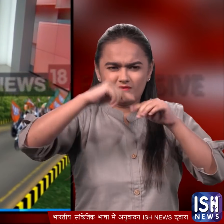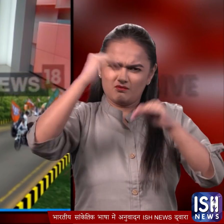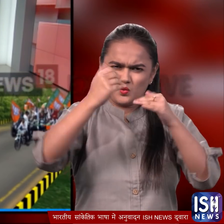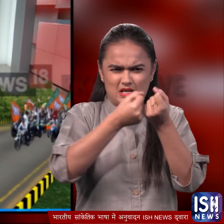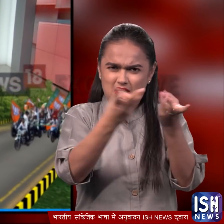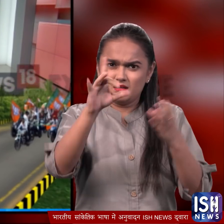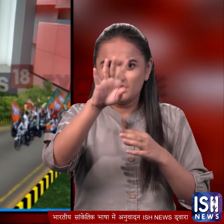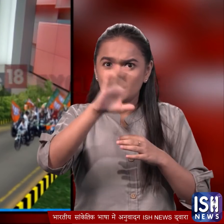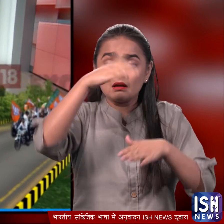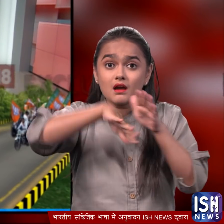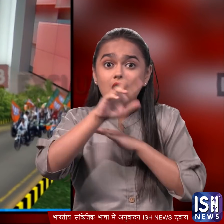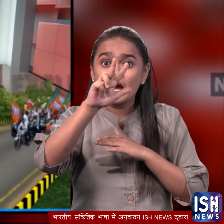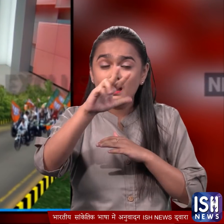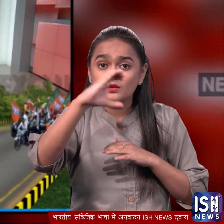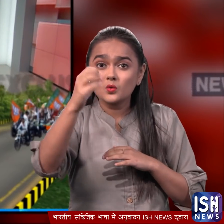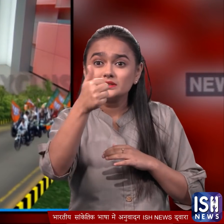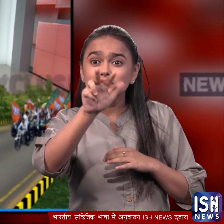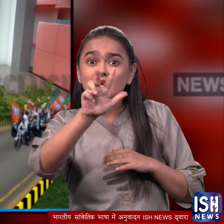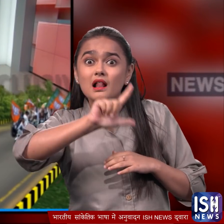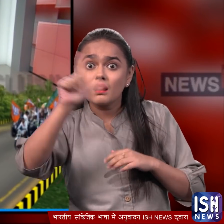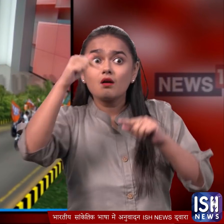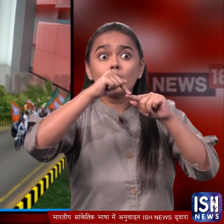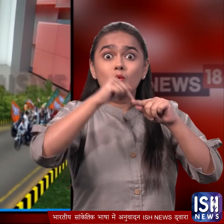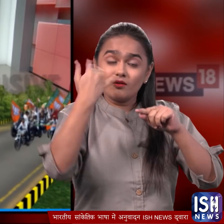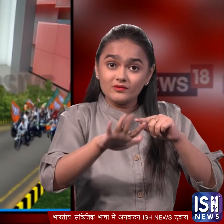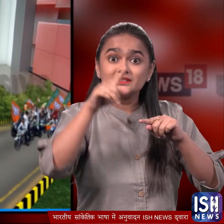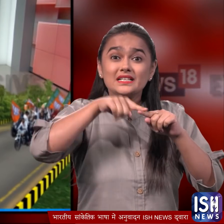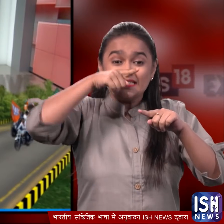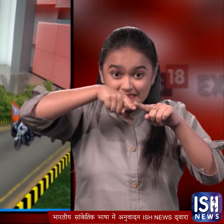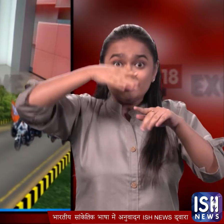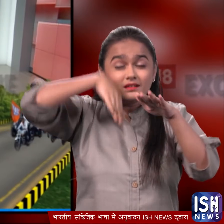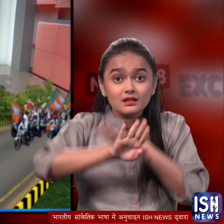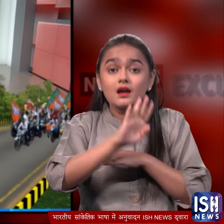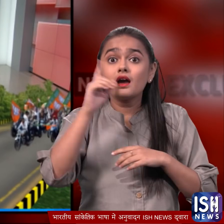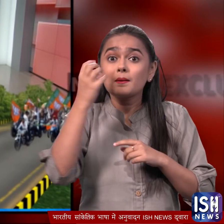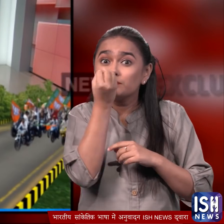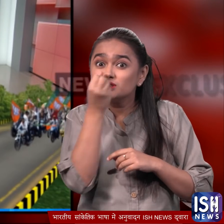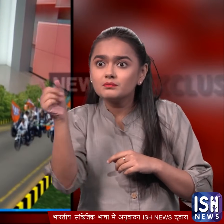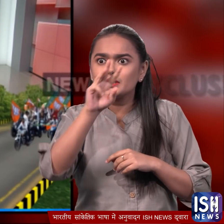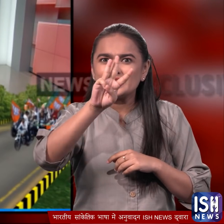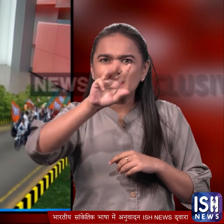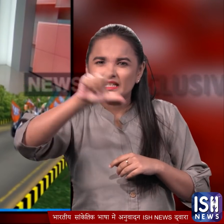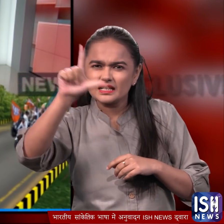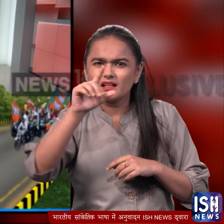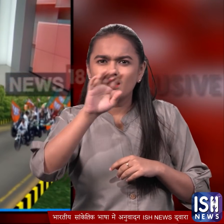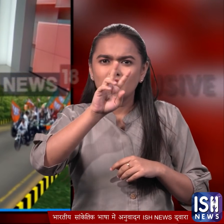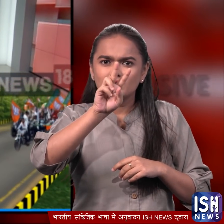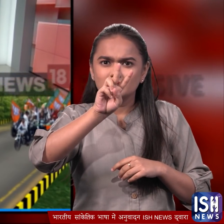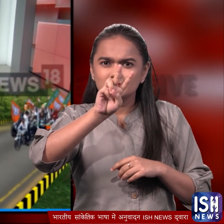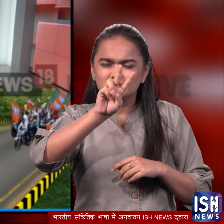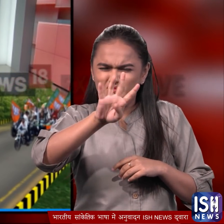में 8 करोड़ 67 लाख लोगों ने वोट डाला था, जिनमें बीजेपी ने 3 करोड़ 44 लाख वोट हासिल करते